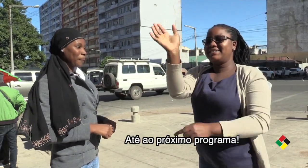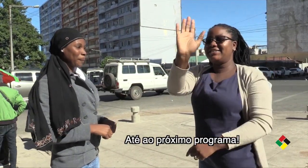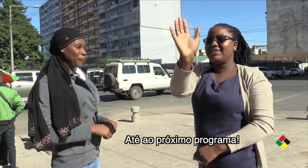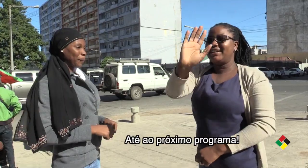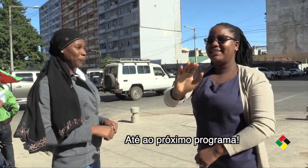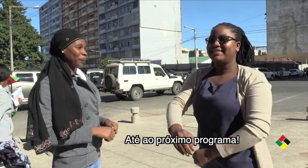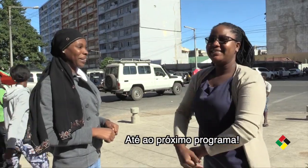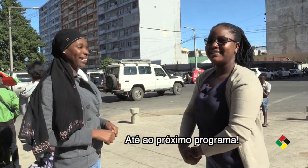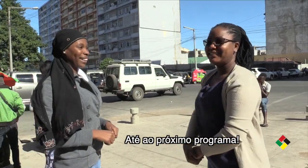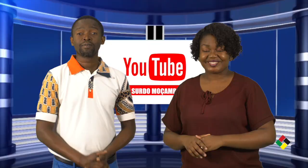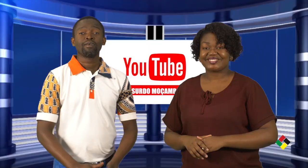próximo programa.